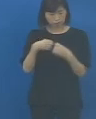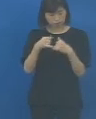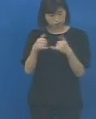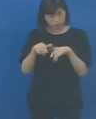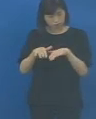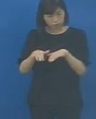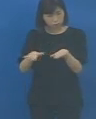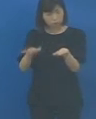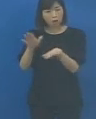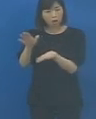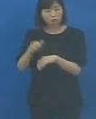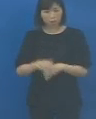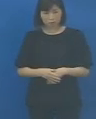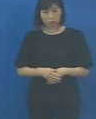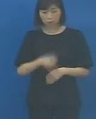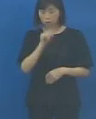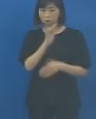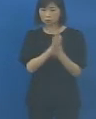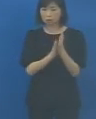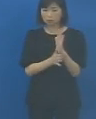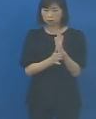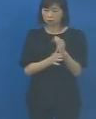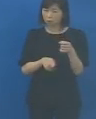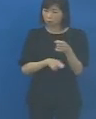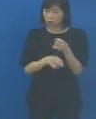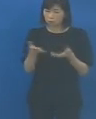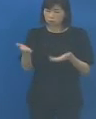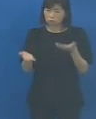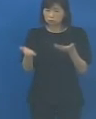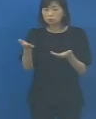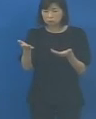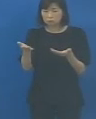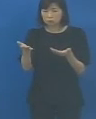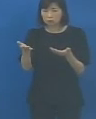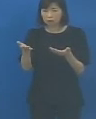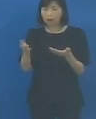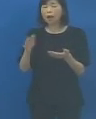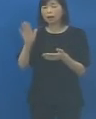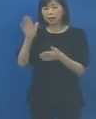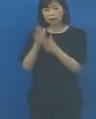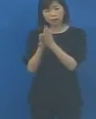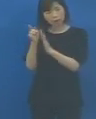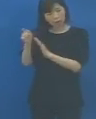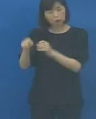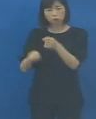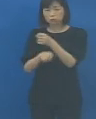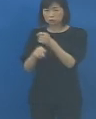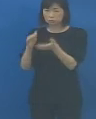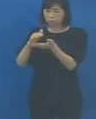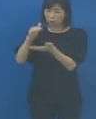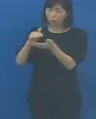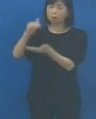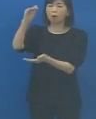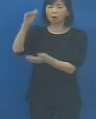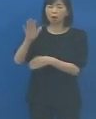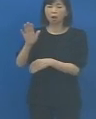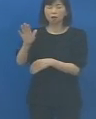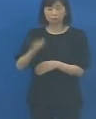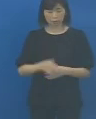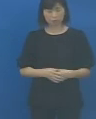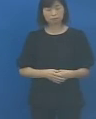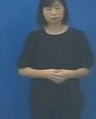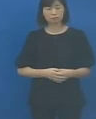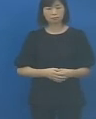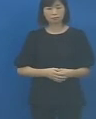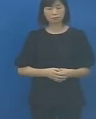取県のウイルス密度とは比較にならないほど実は県外のウイルス密度は高いです。でそういうことからしますとや